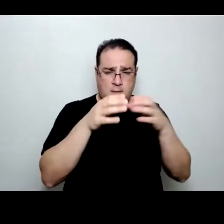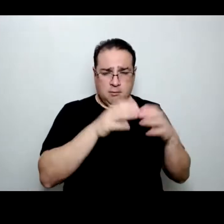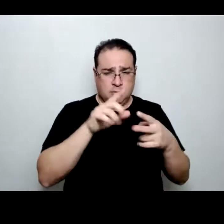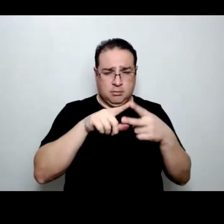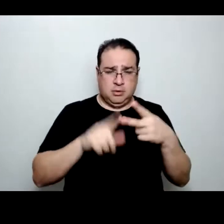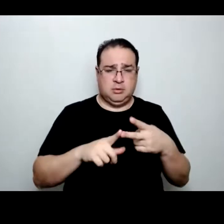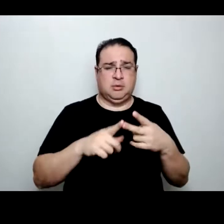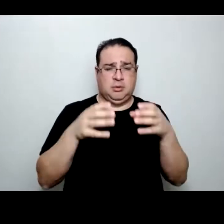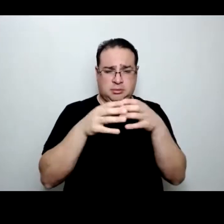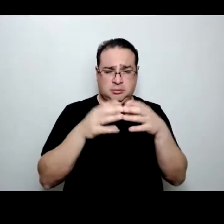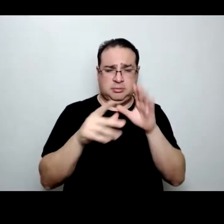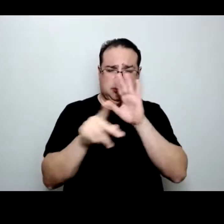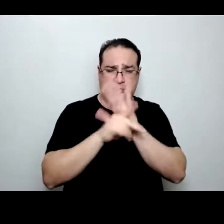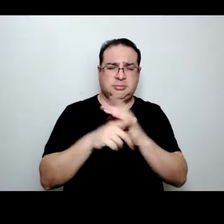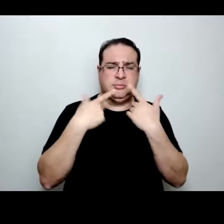Instituto de